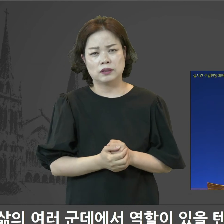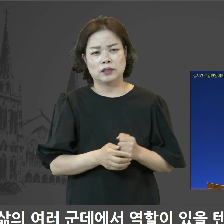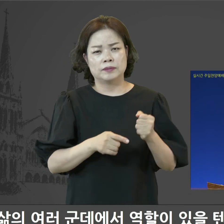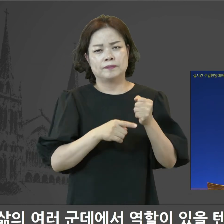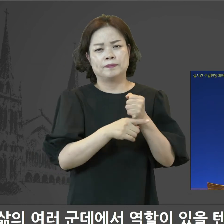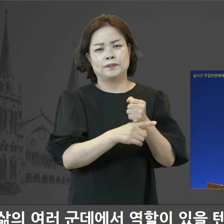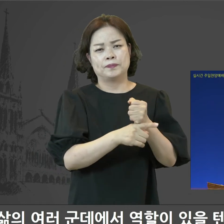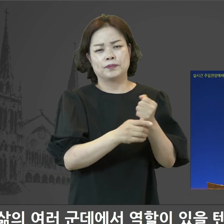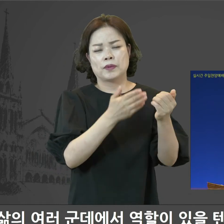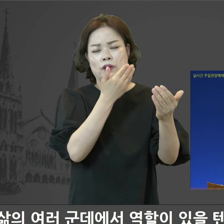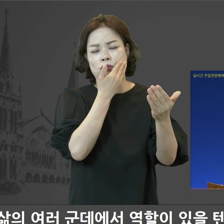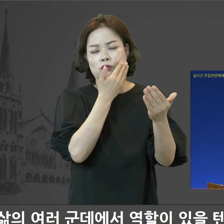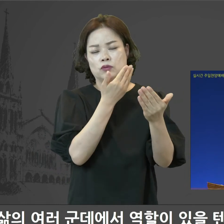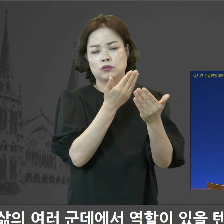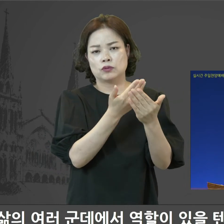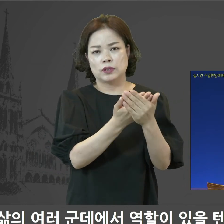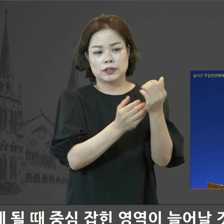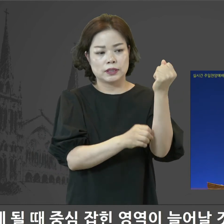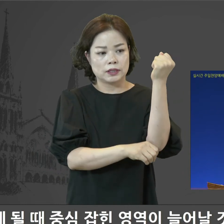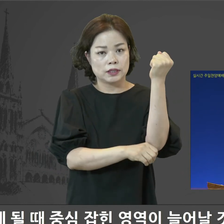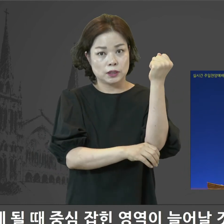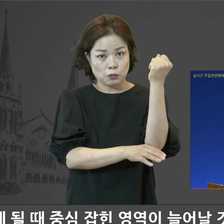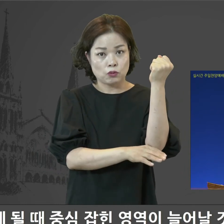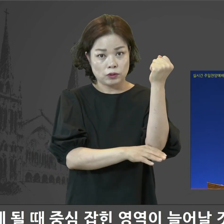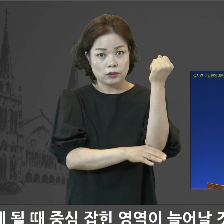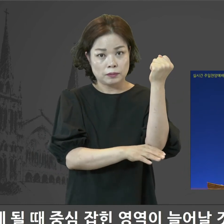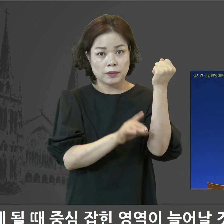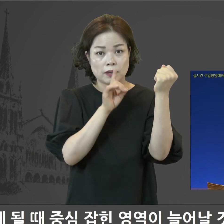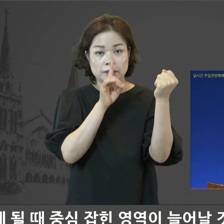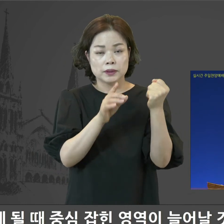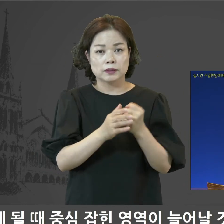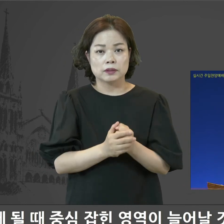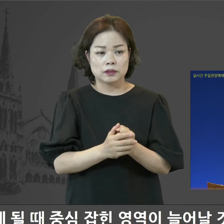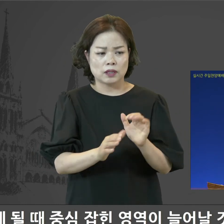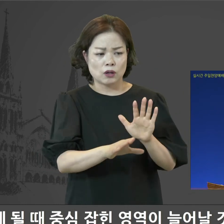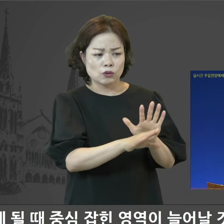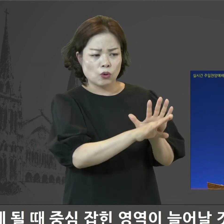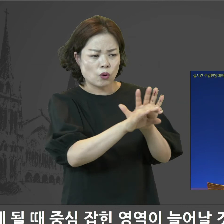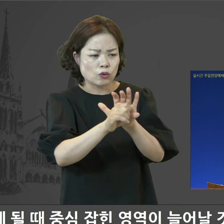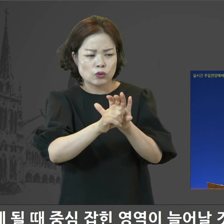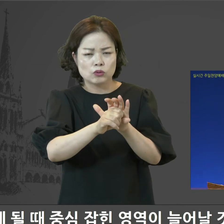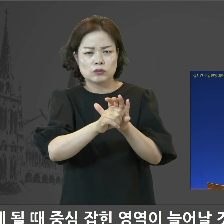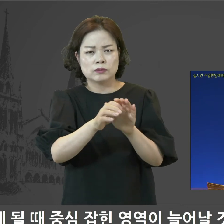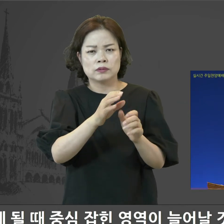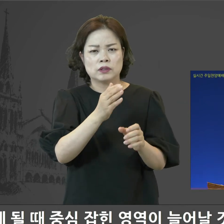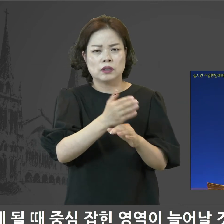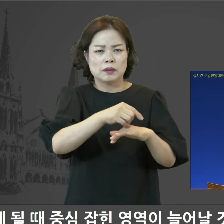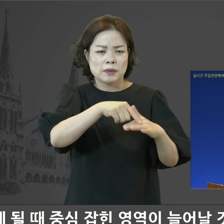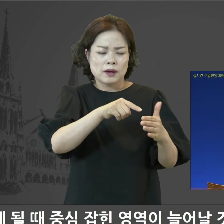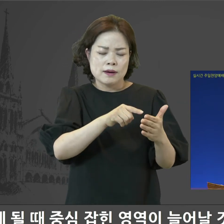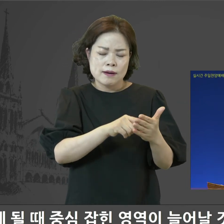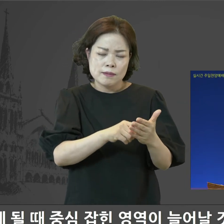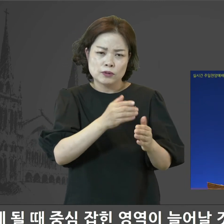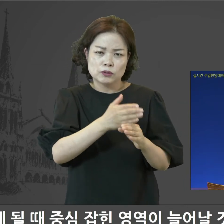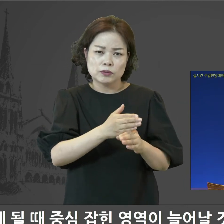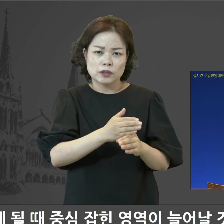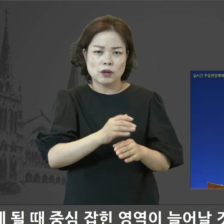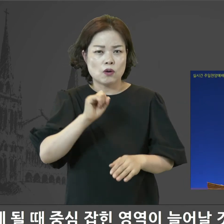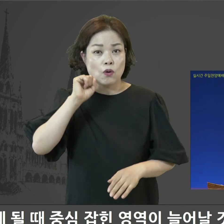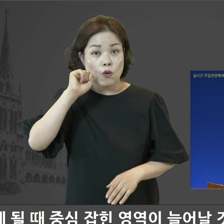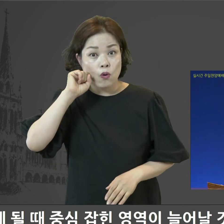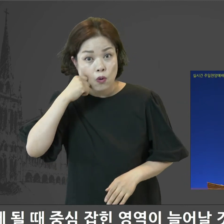정의는 중요하고 기본이 되는 부분입니다. 코로나 시대에 중심 잡기가 힘이 드는데 오늘